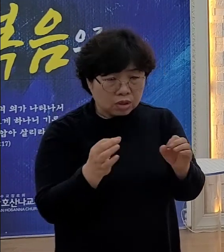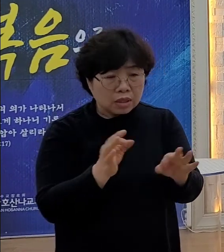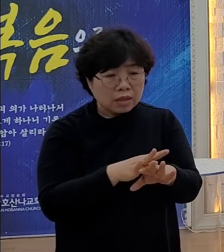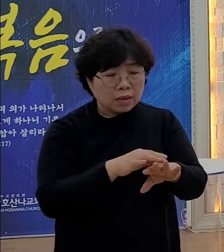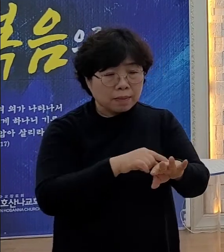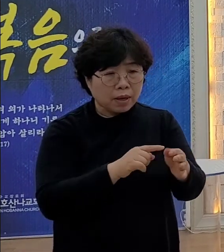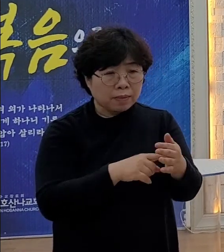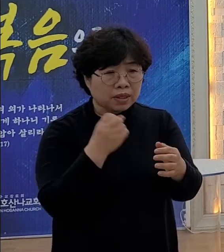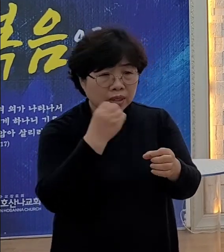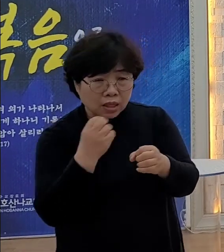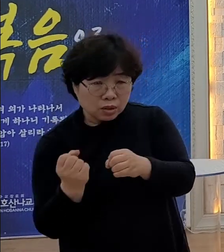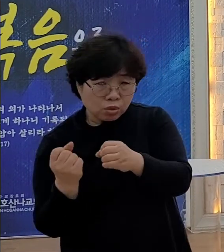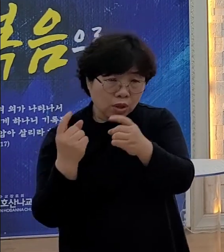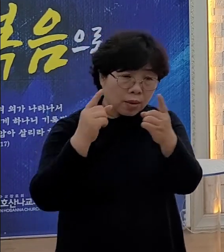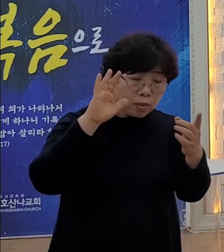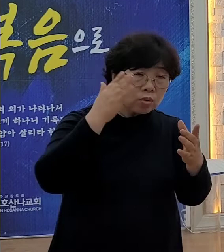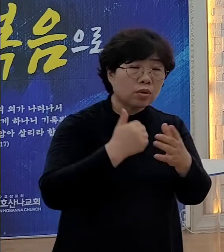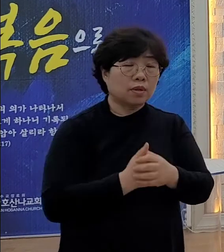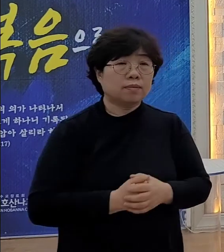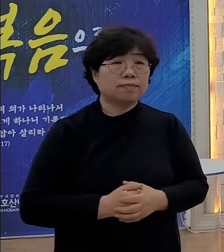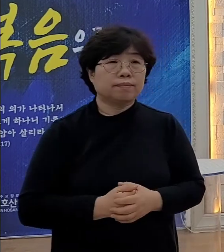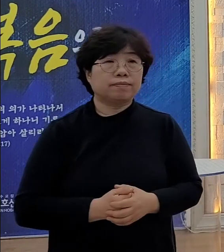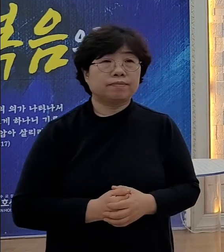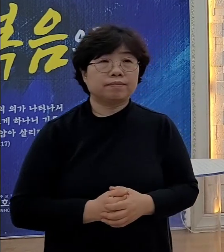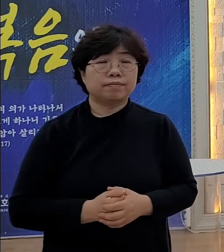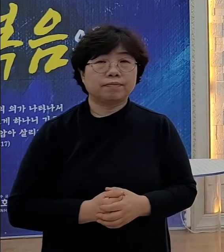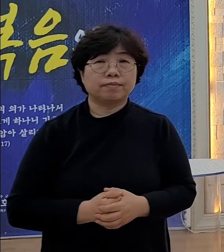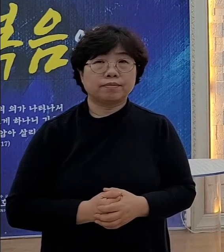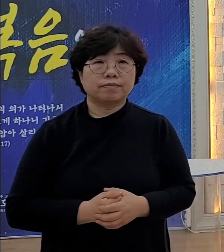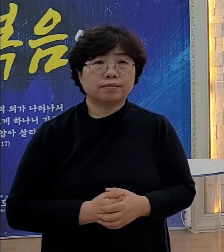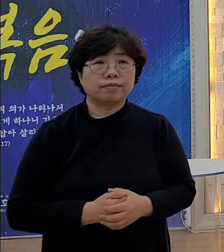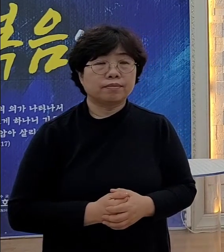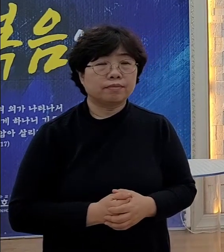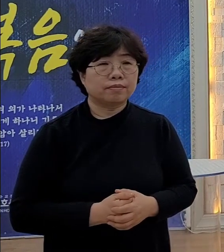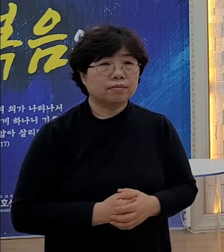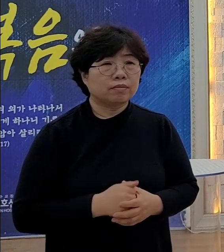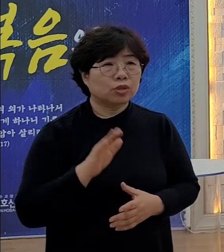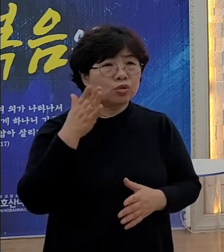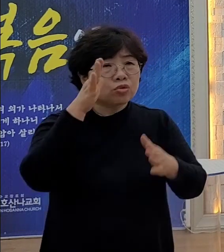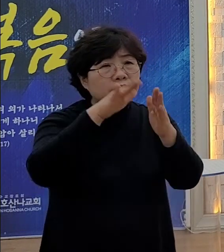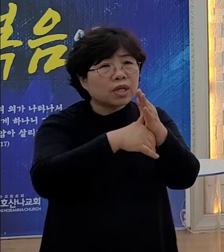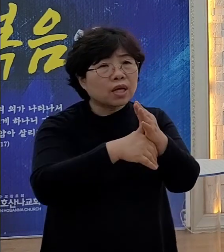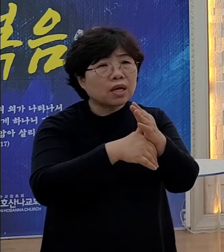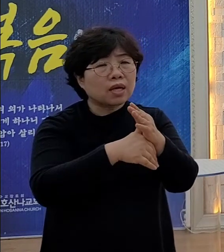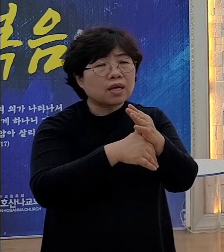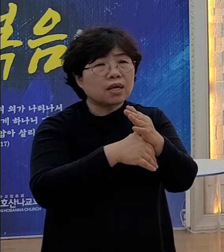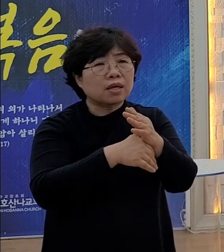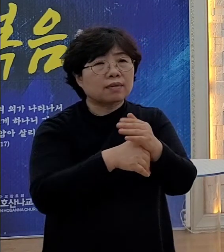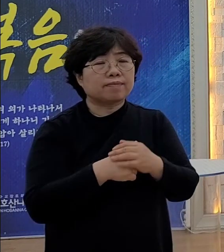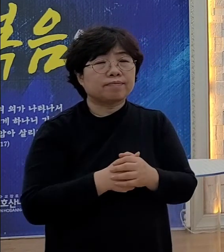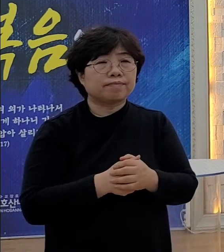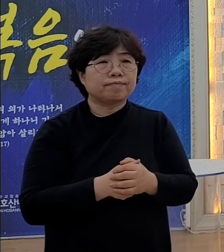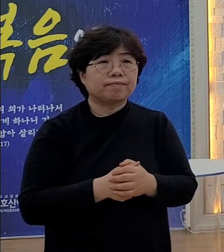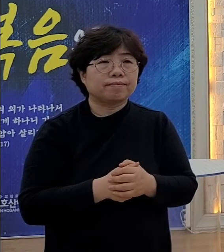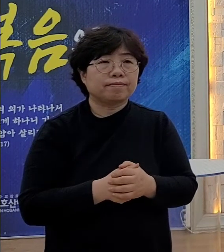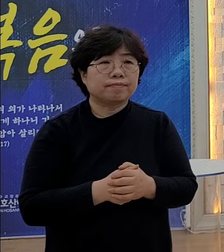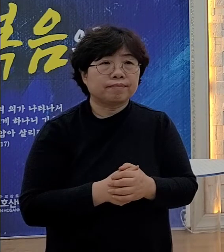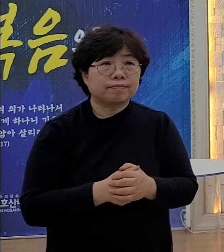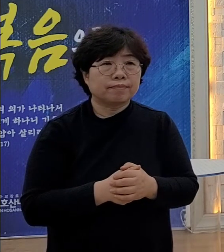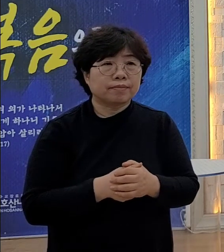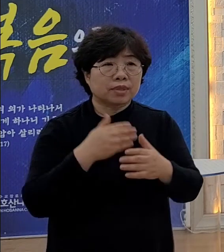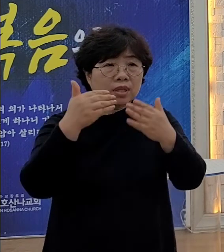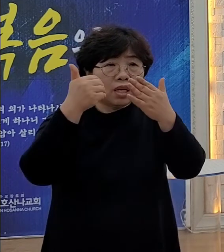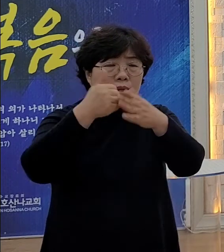여러분 이 시대의 비극이 뭔 줄 아세요? 우리가 하나님을 마음에 두기를 싫어하는 자잖아요. 그 근본적인 원인이 뭐냐면